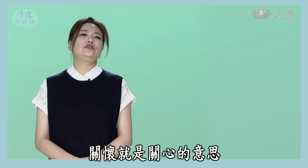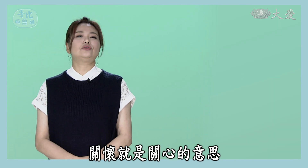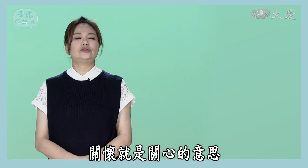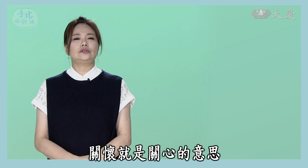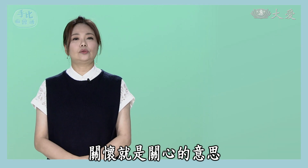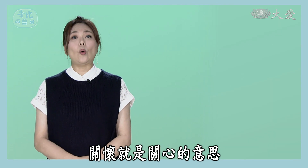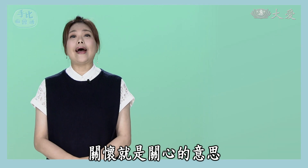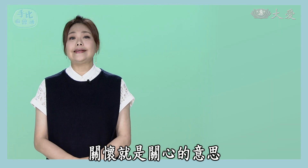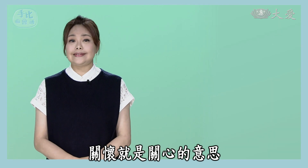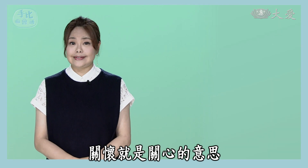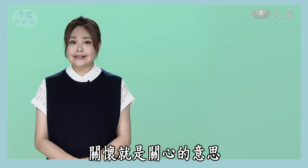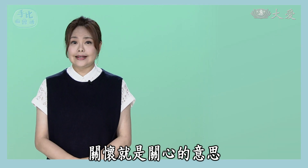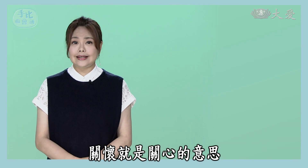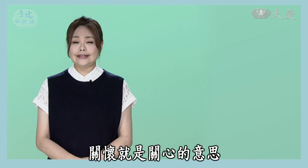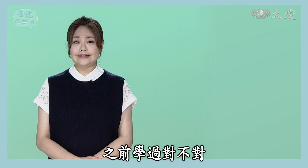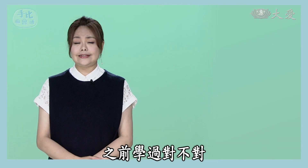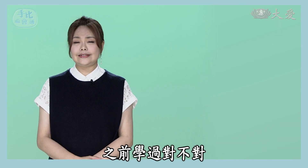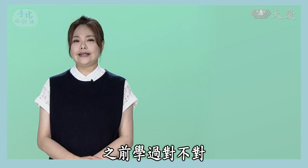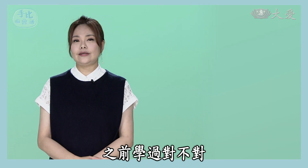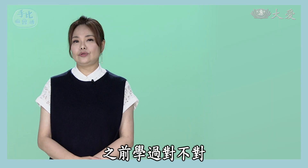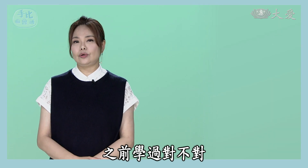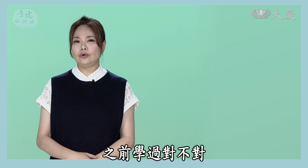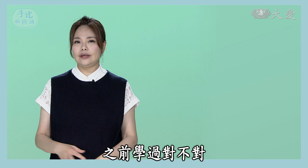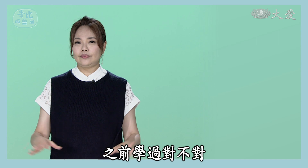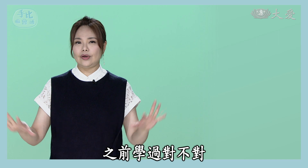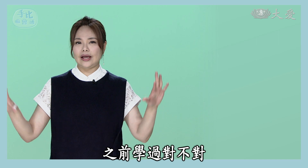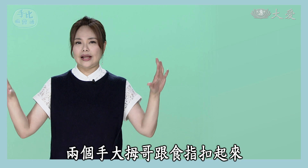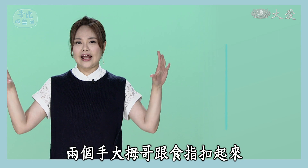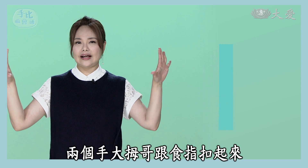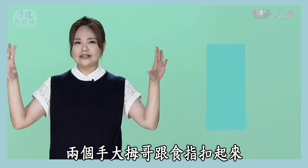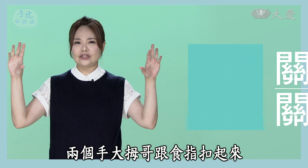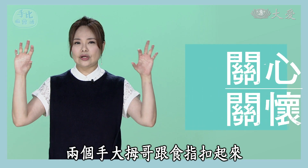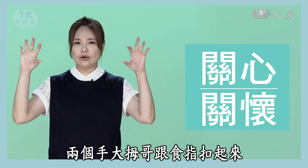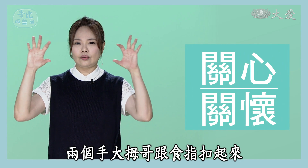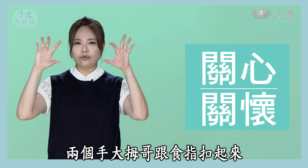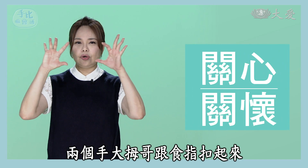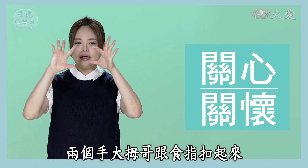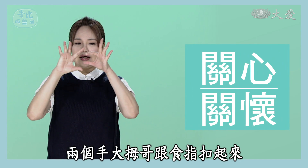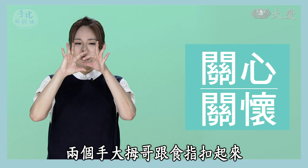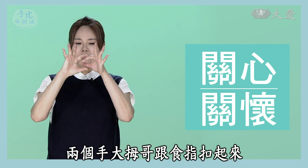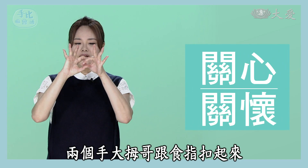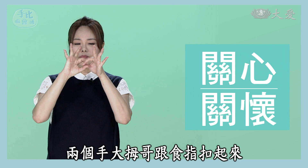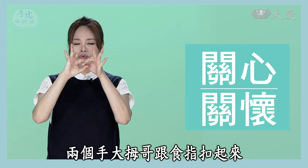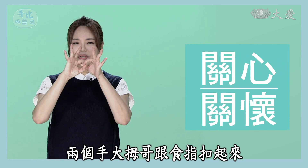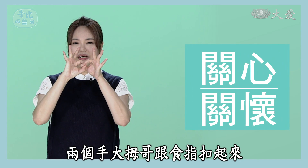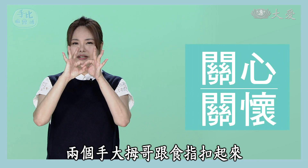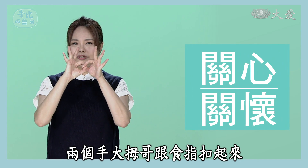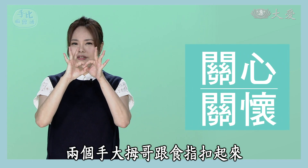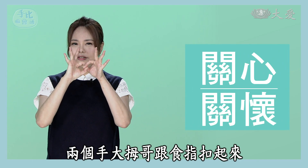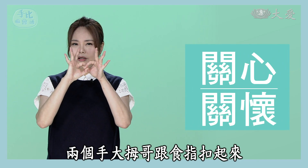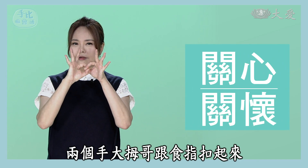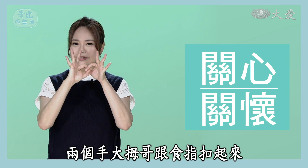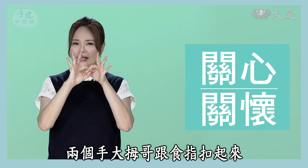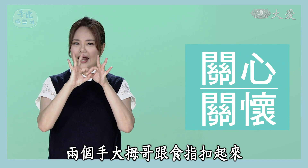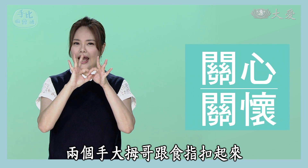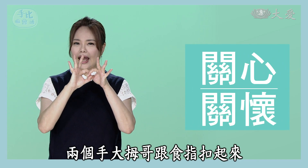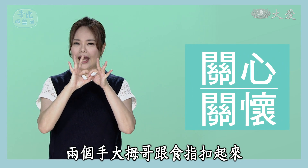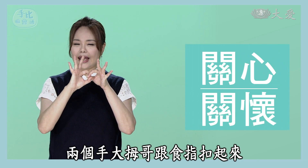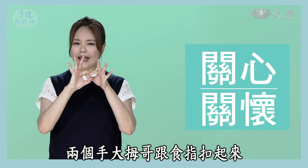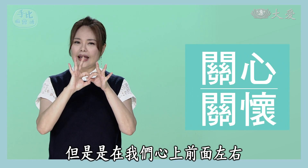是关心的意思，之前学过对不对？两个手，大拇根跟食指扣起来，但